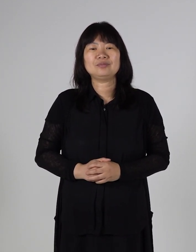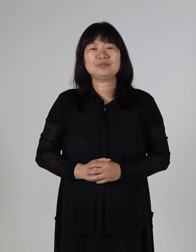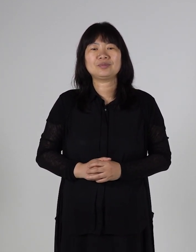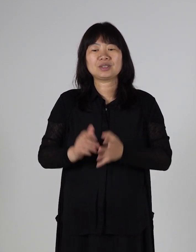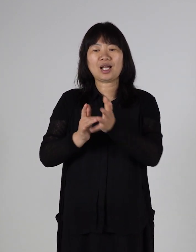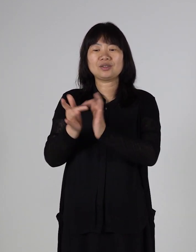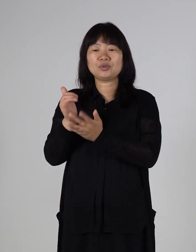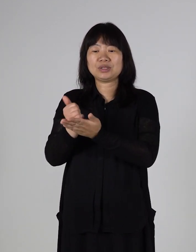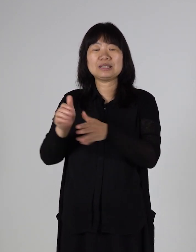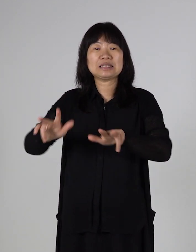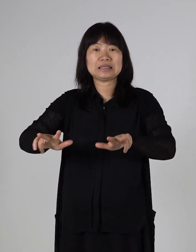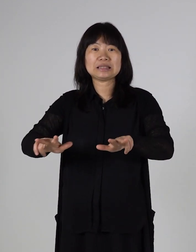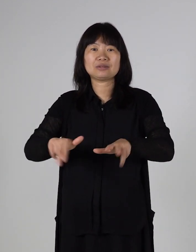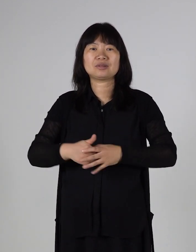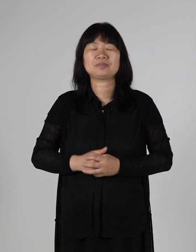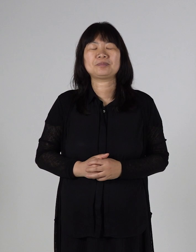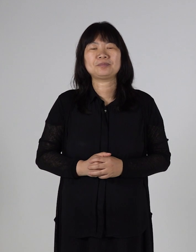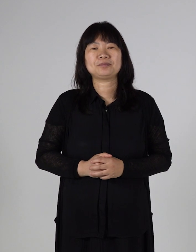예수님이 지금